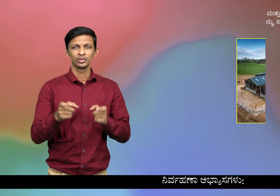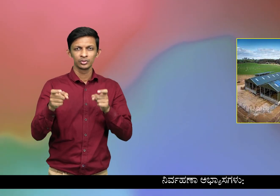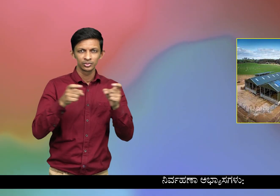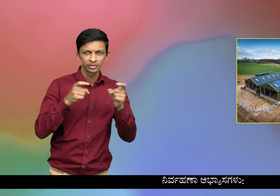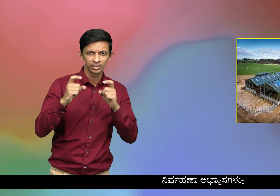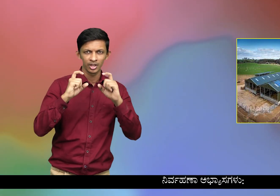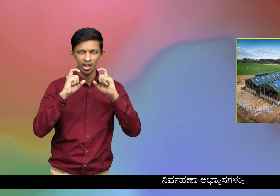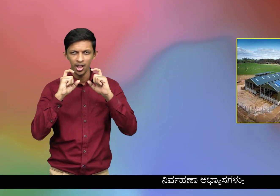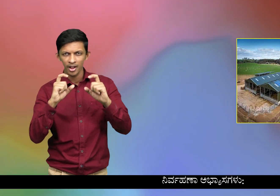ನಿರ್ವಹಣೆ ಅಭ್ಯಾಸಗಳು.